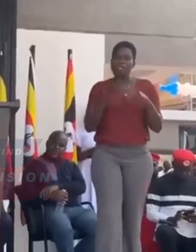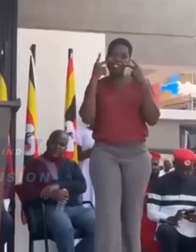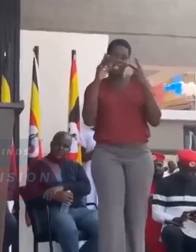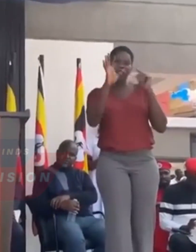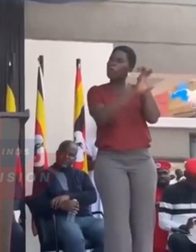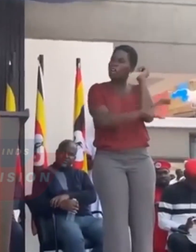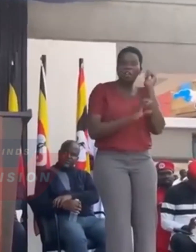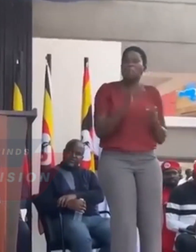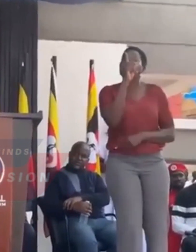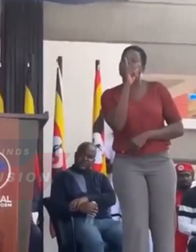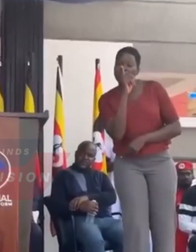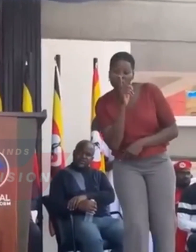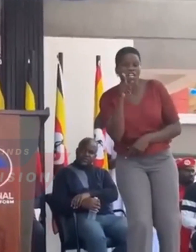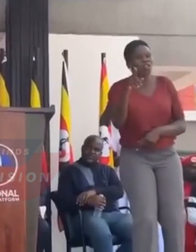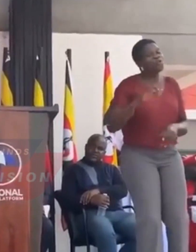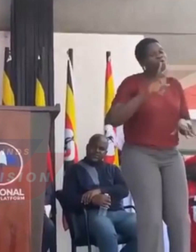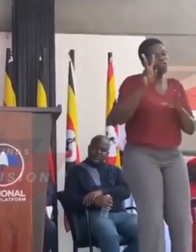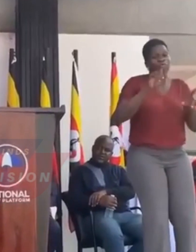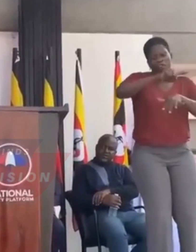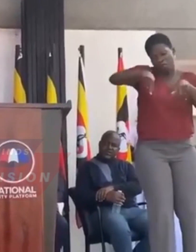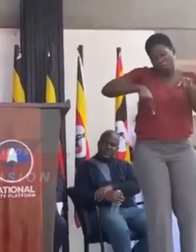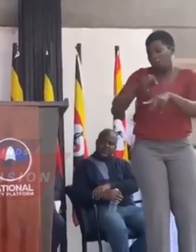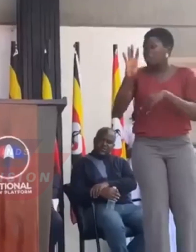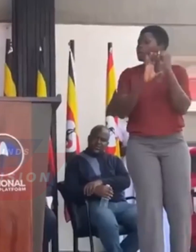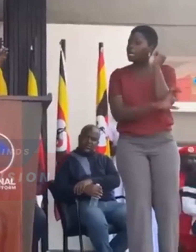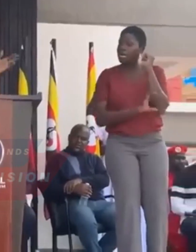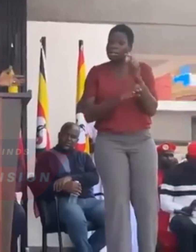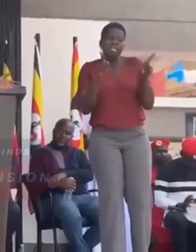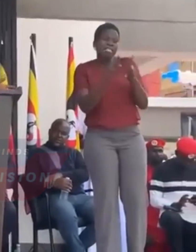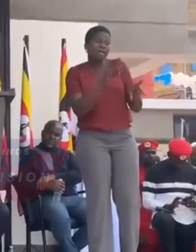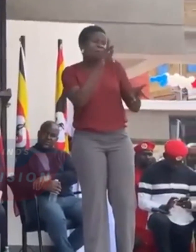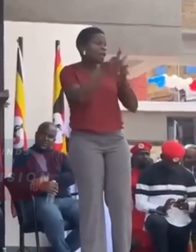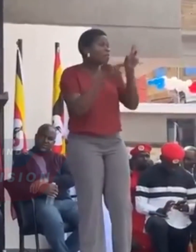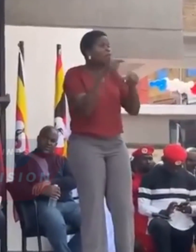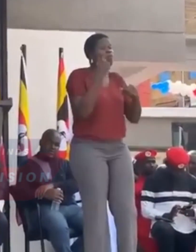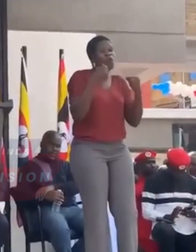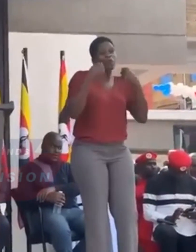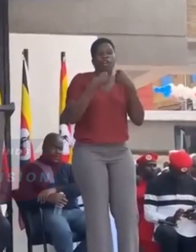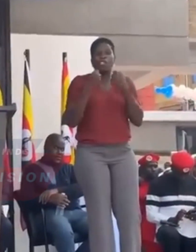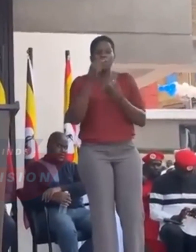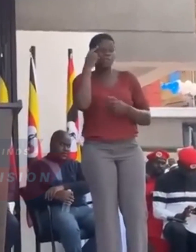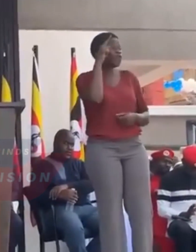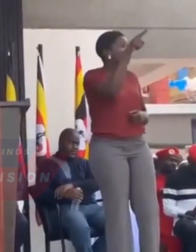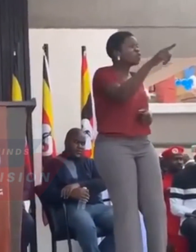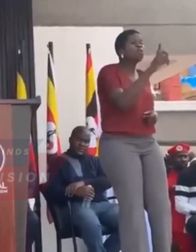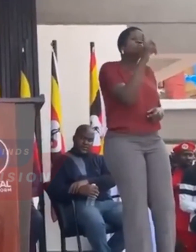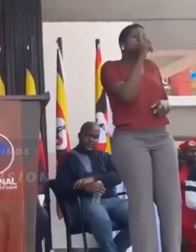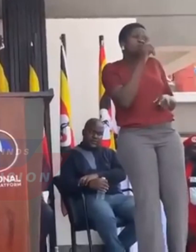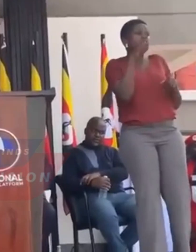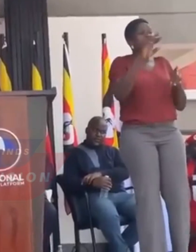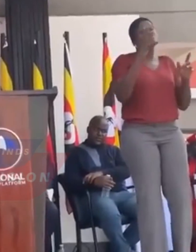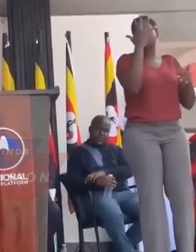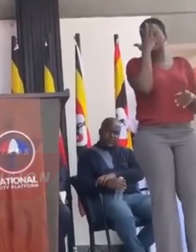no sirikireyo olite mwensi yorukwe. Nabo abakulwanira kogwe no sirikira jolio